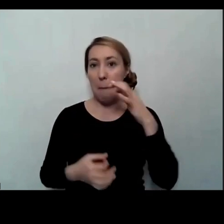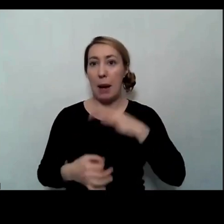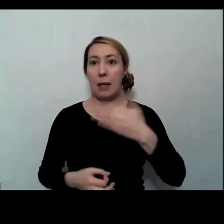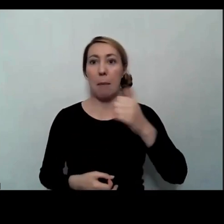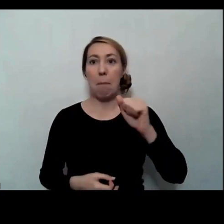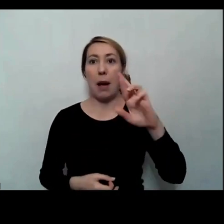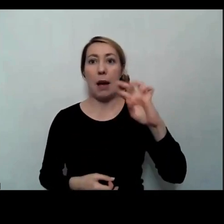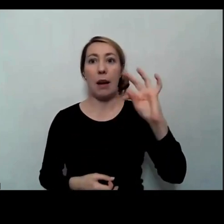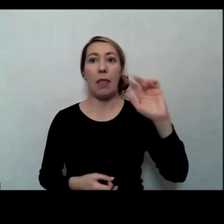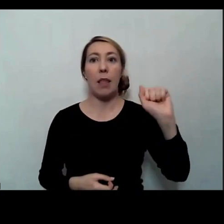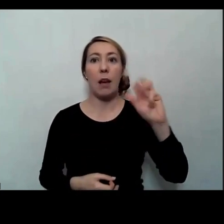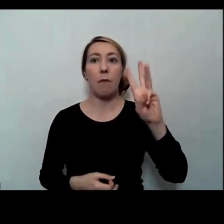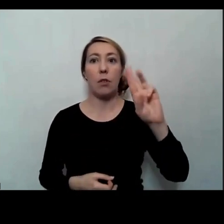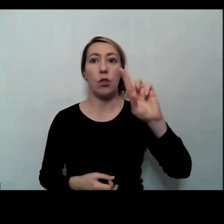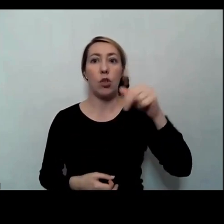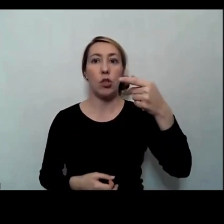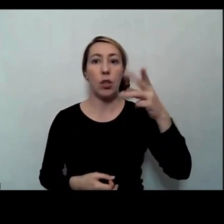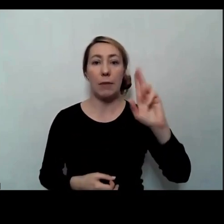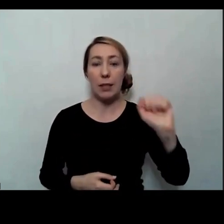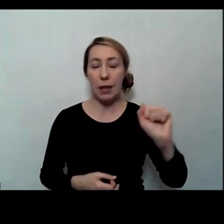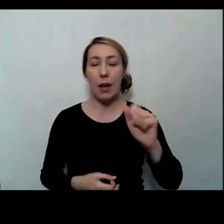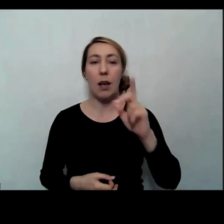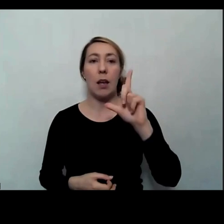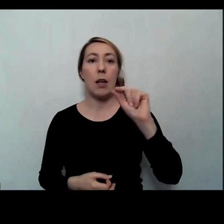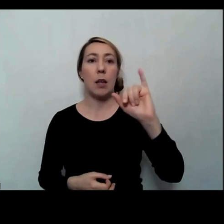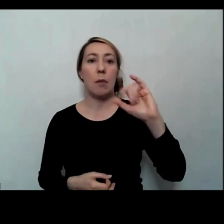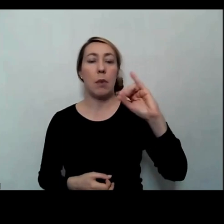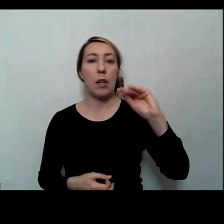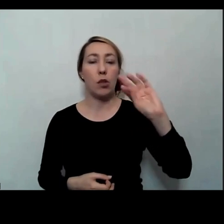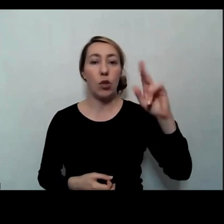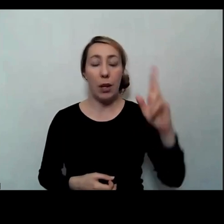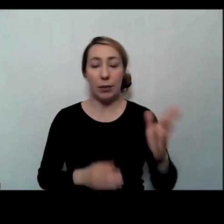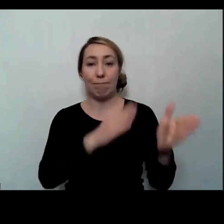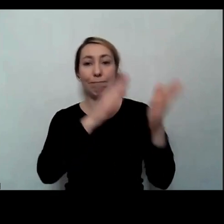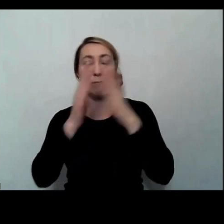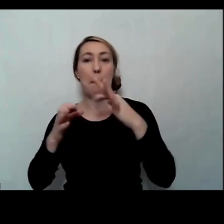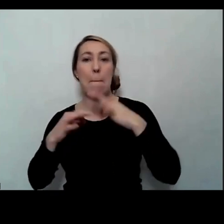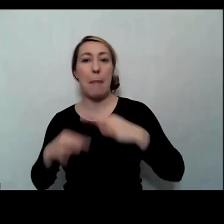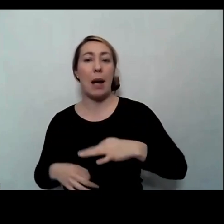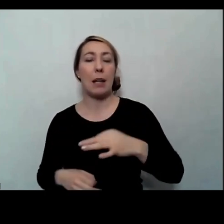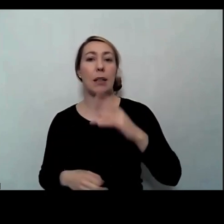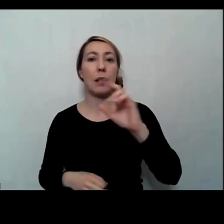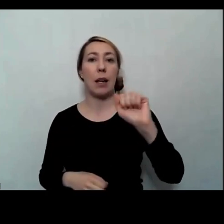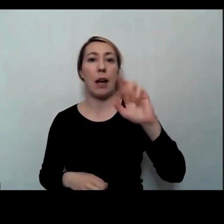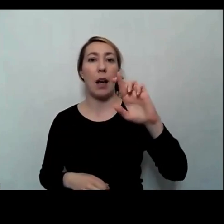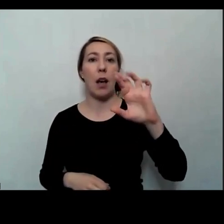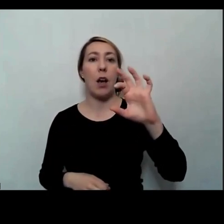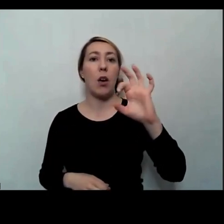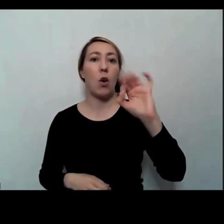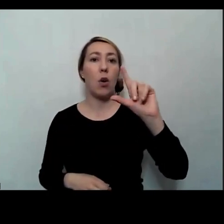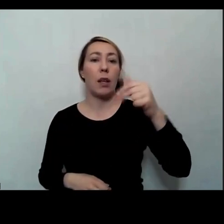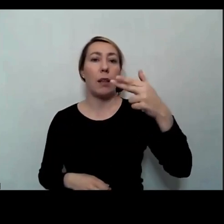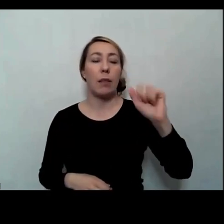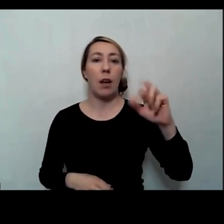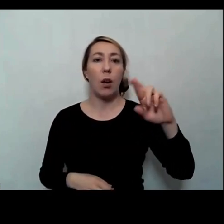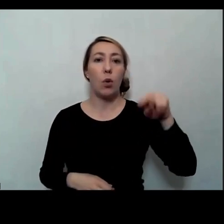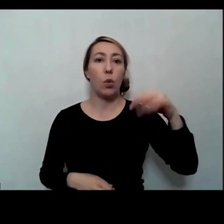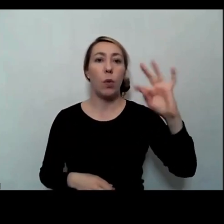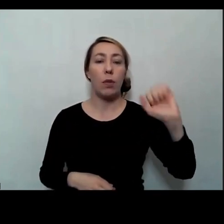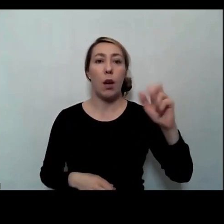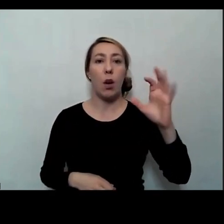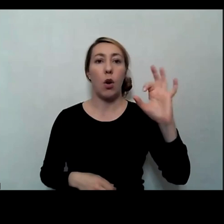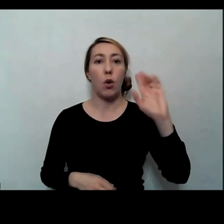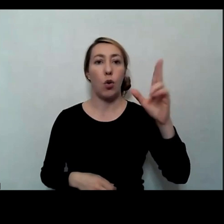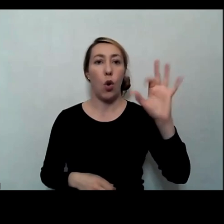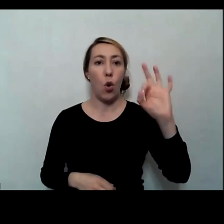Marta Wrześniewska-Pietrzak i pani Karolina Ruta-Korytowska. Serdecznie panie